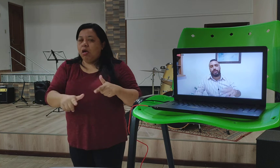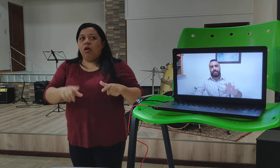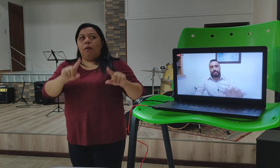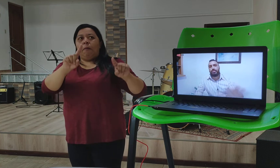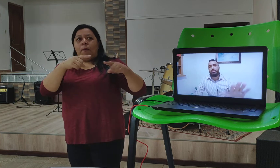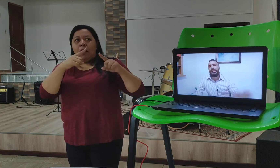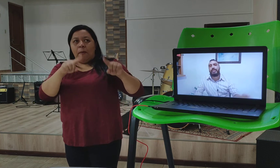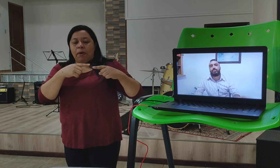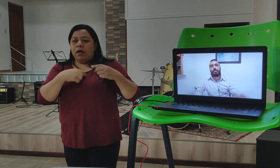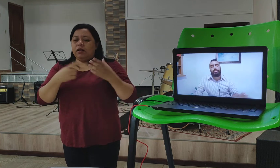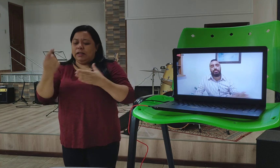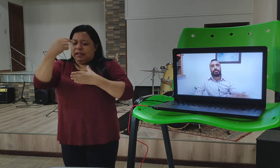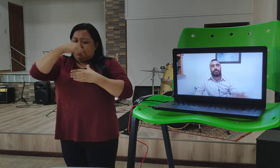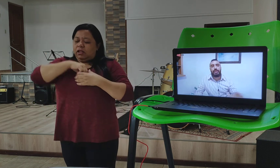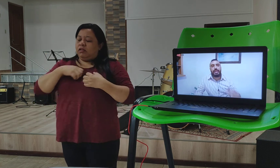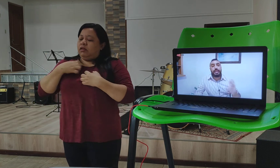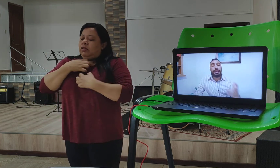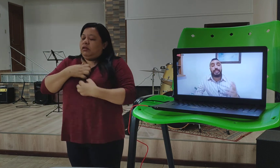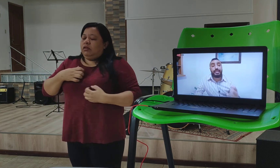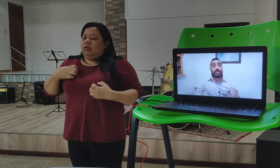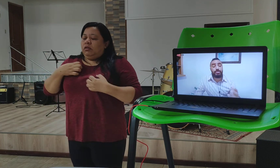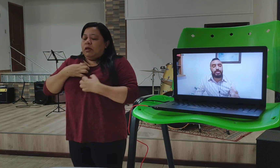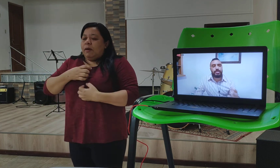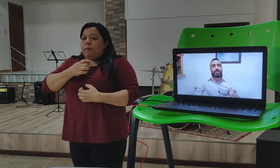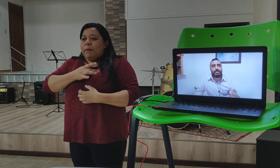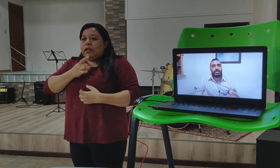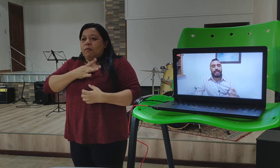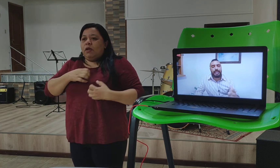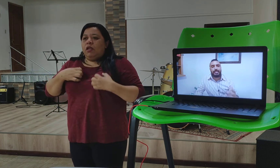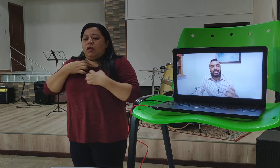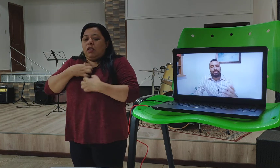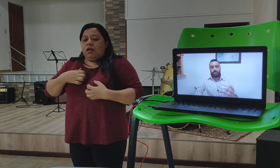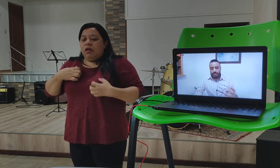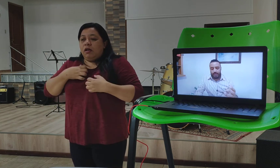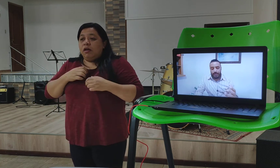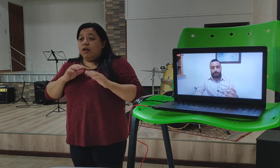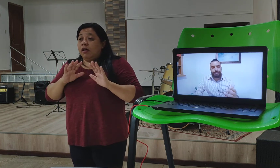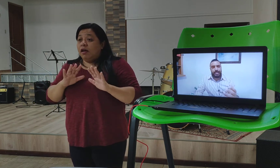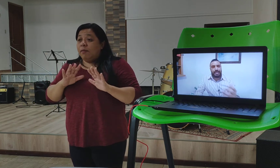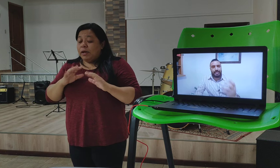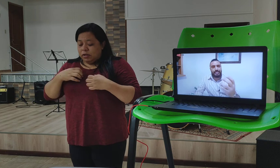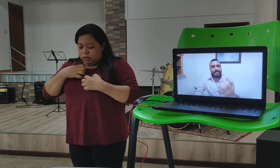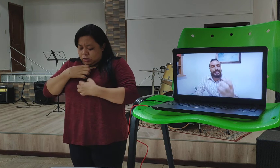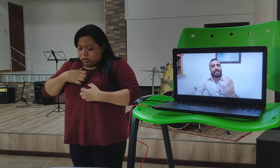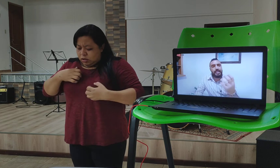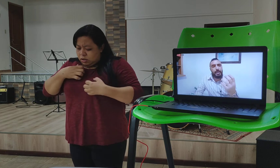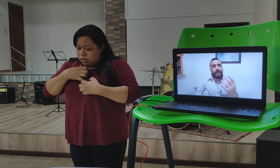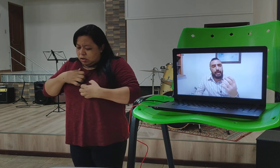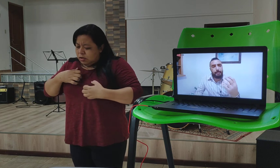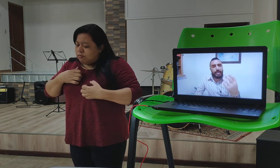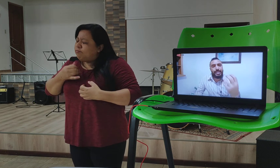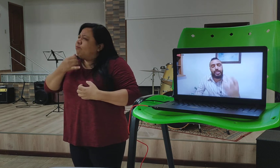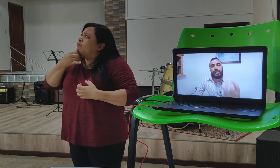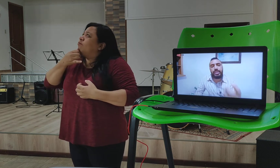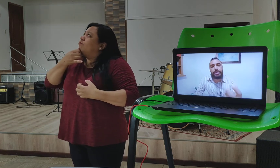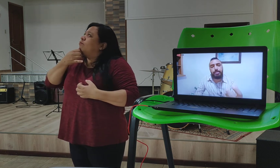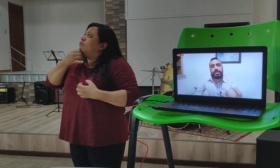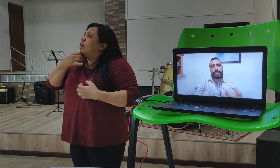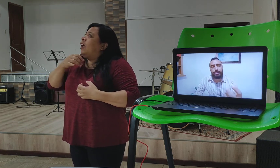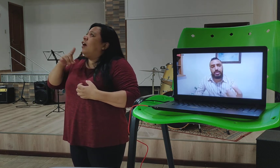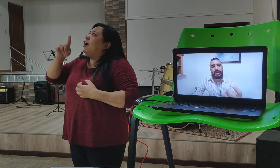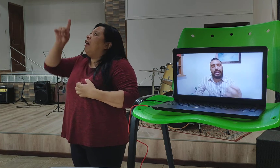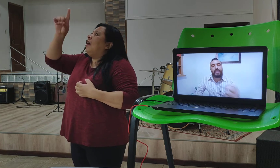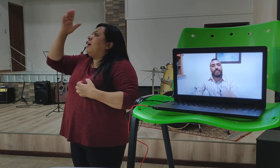temores por dentro? Essas são as palavras do apóstolo Paulo. O que ele está querendo dizer com isso? Ele está querendo dizer que a tristeza permitida